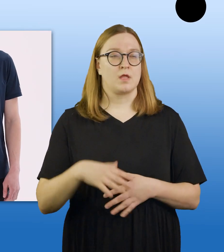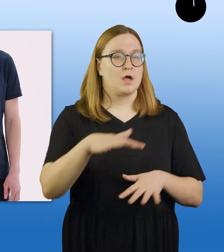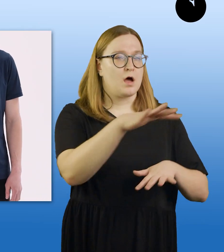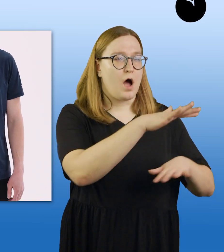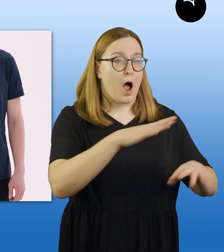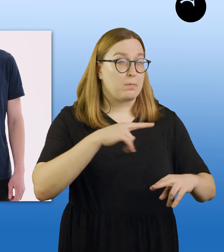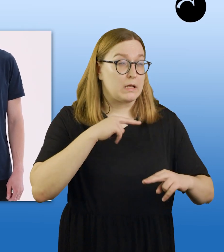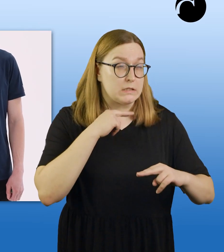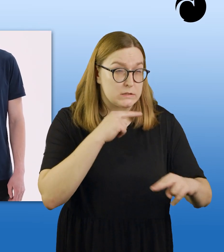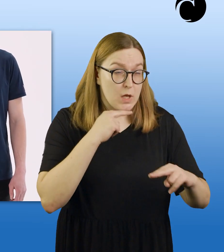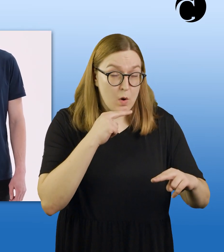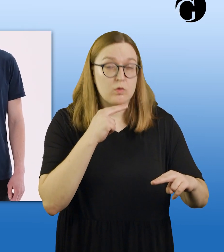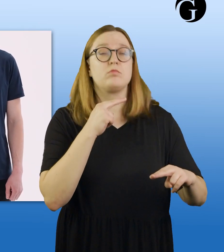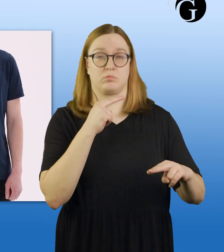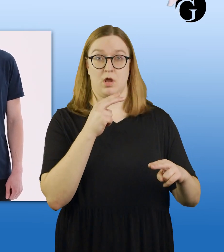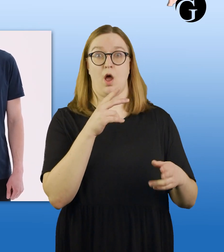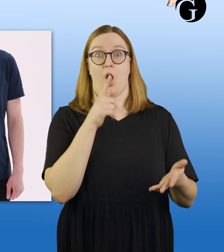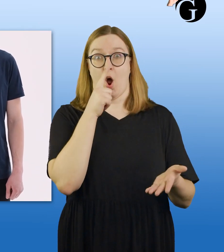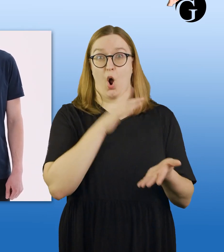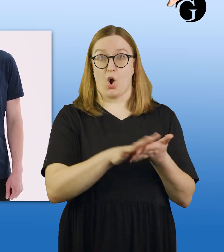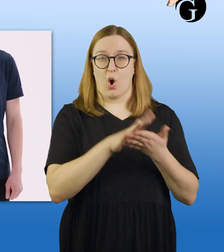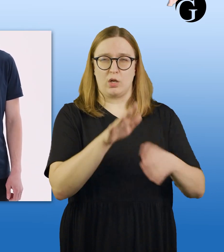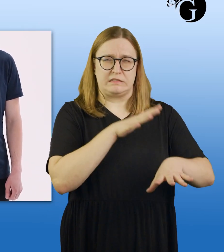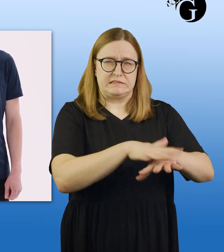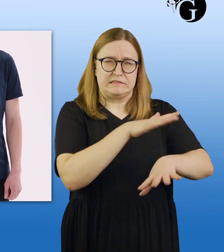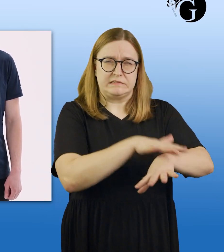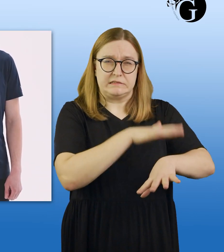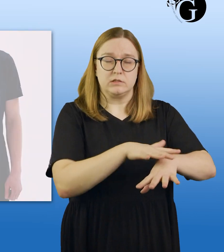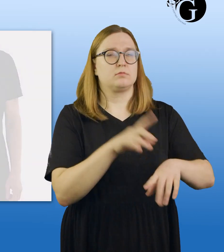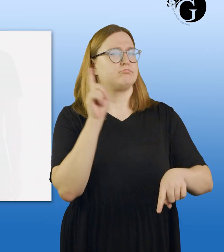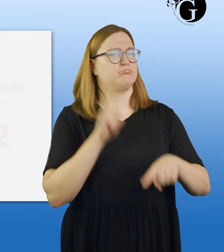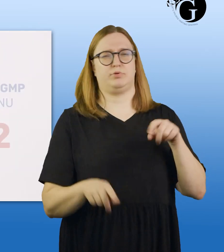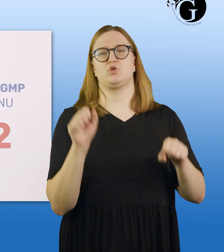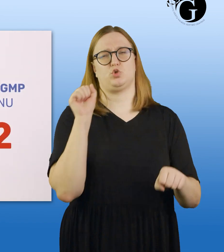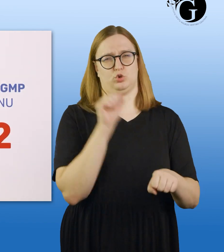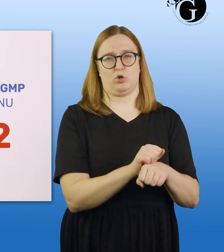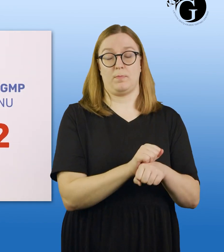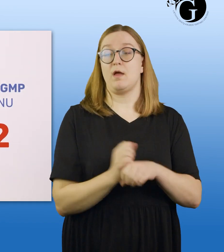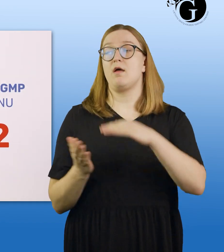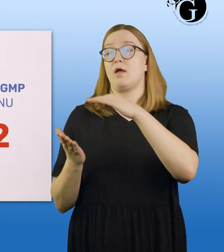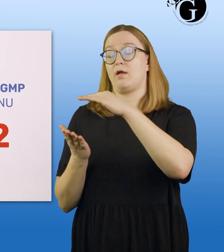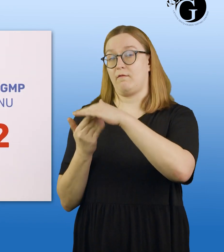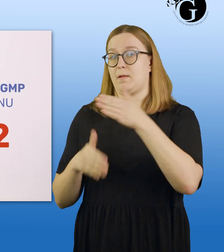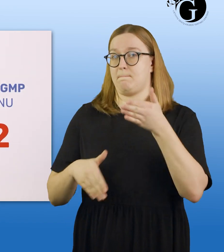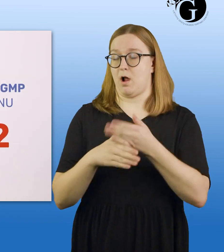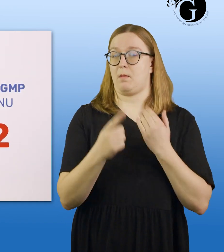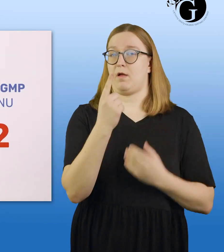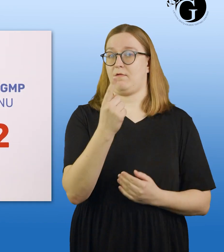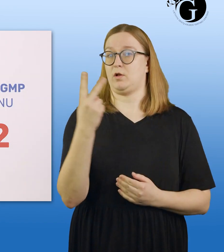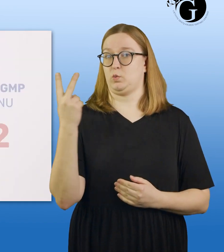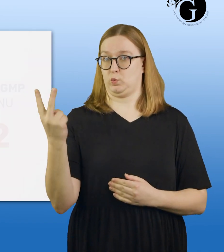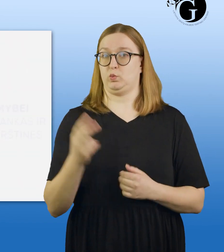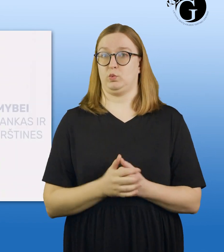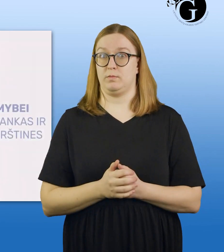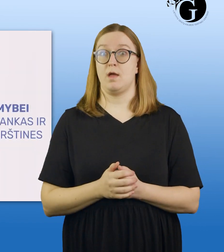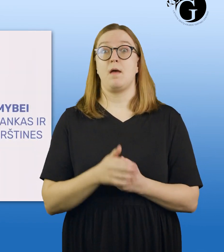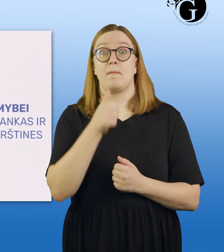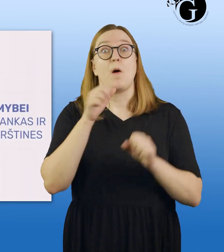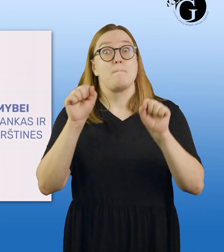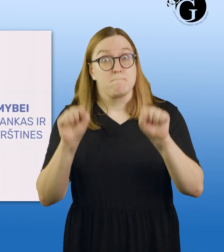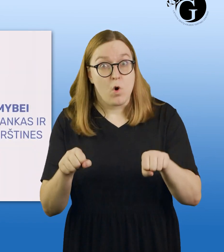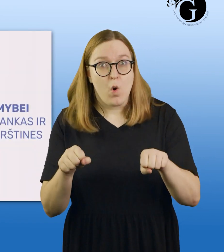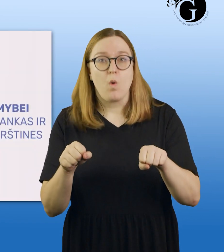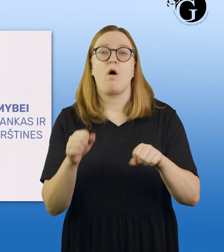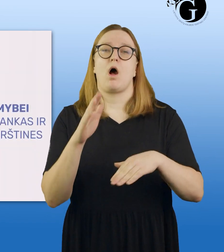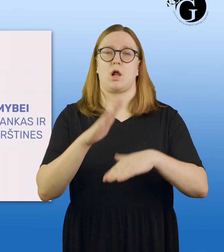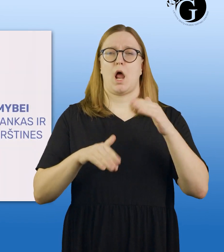Įsitikinę, kad jums saugu, išorinį kraujavimą stabdykite nedelsdami. Kvieskite pagalbą 112. Esant